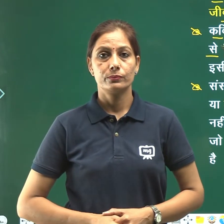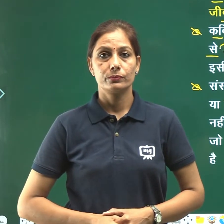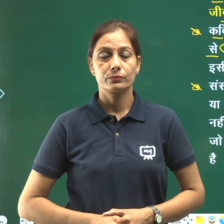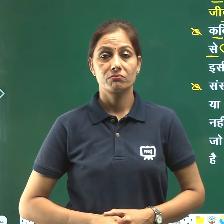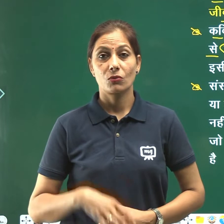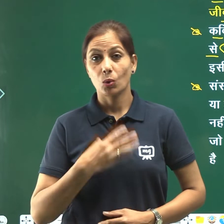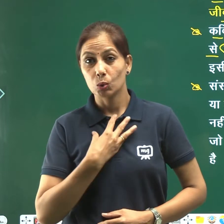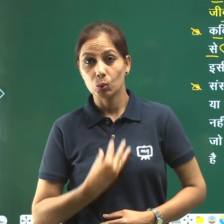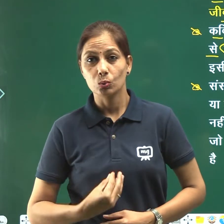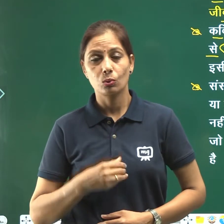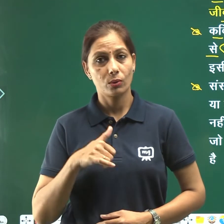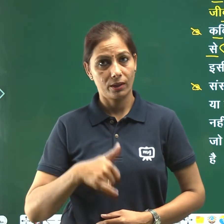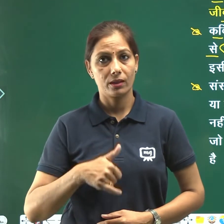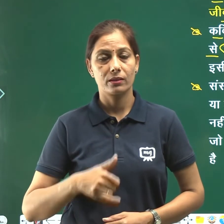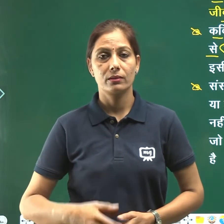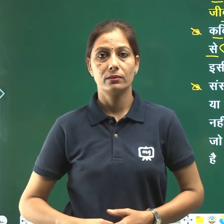तकलीफ तो है,